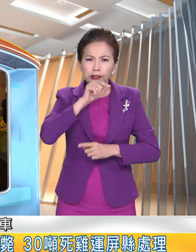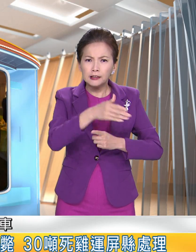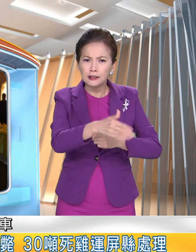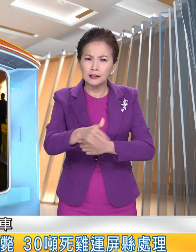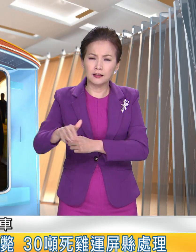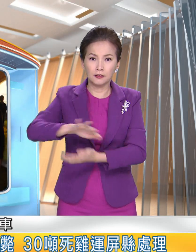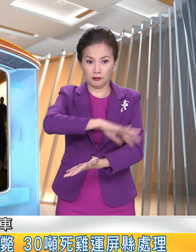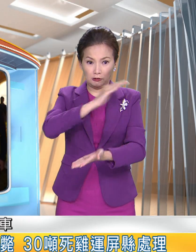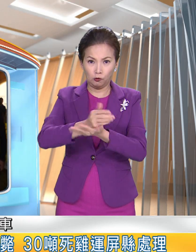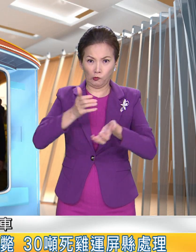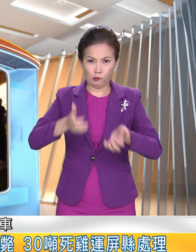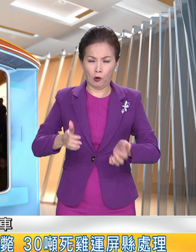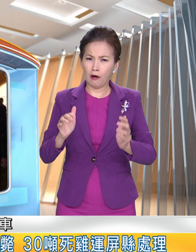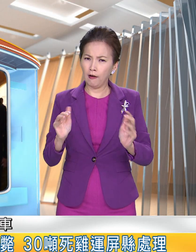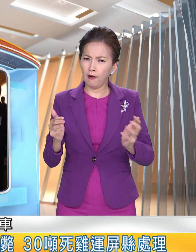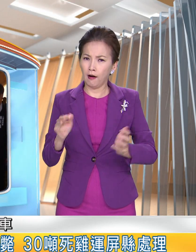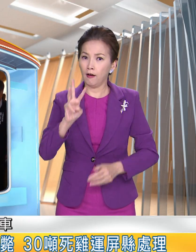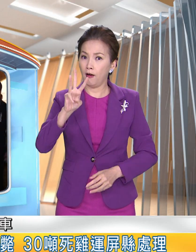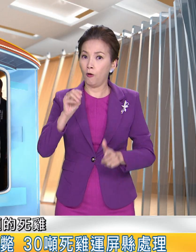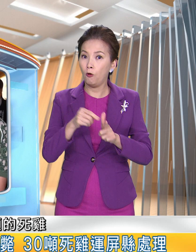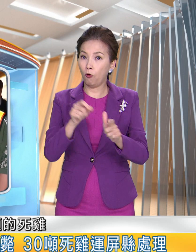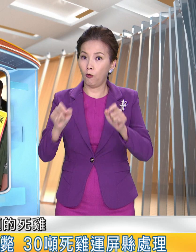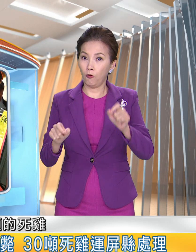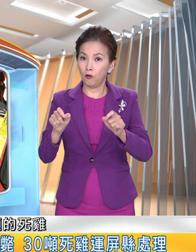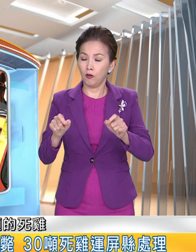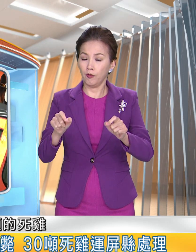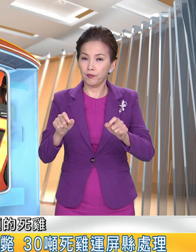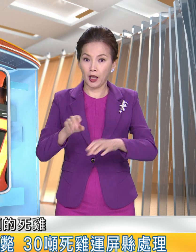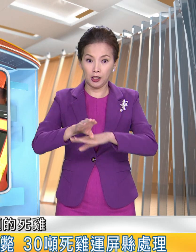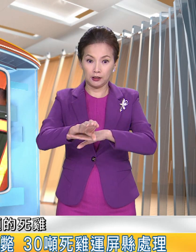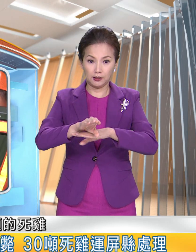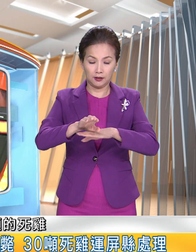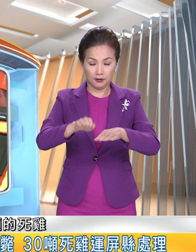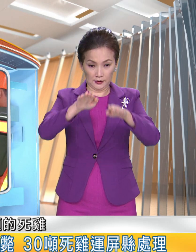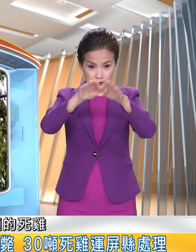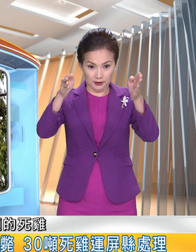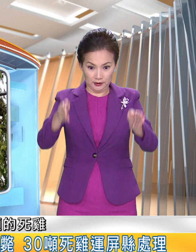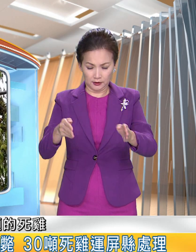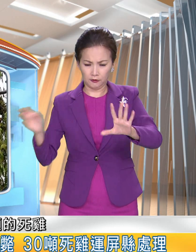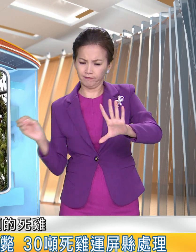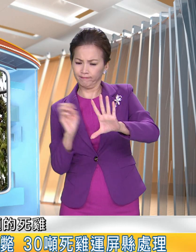府紧急调派化具车，并且载走了大约30吨的死鸡。